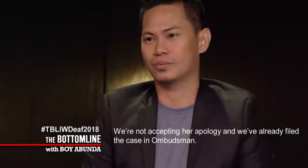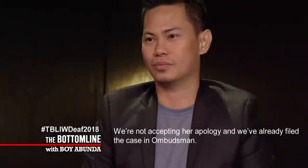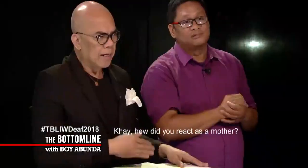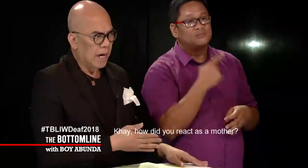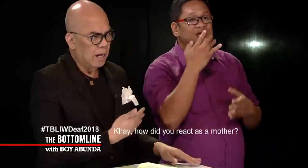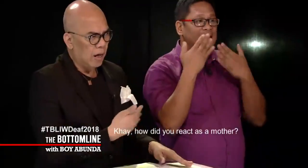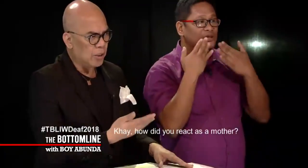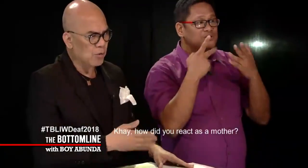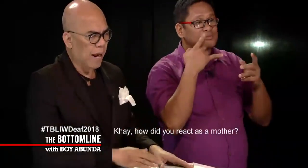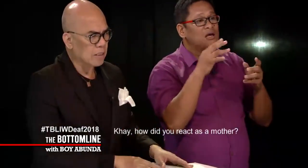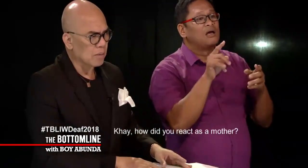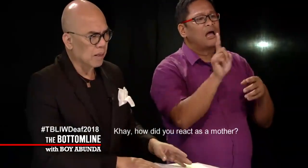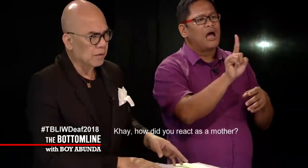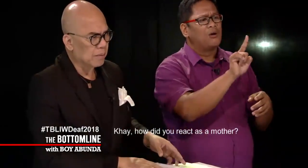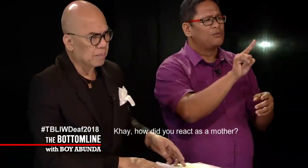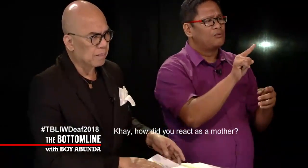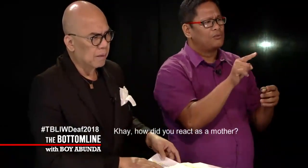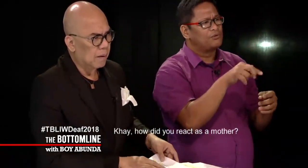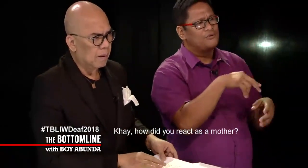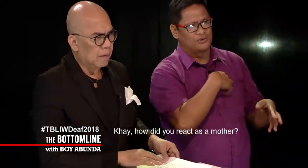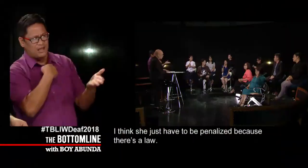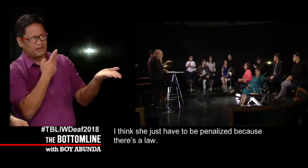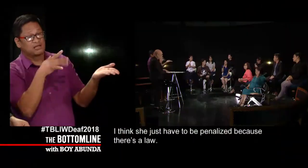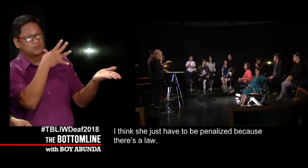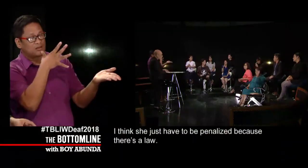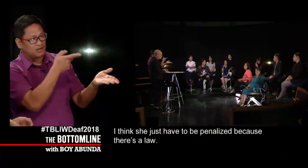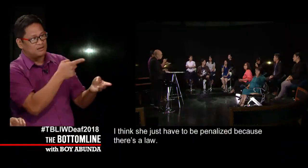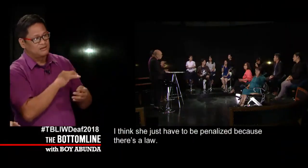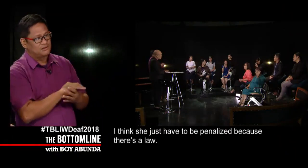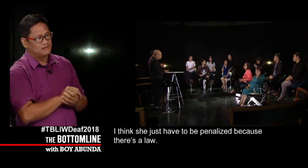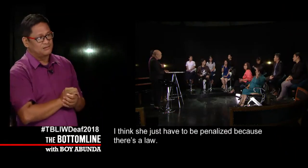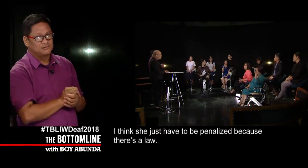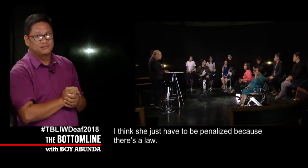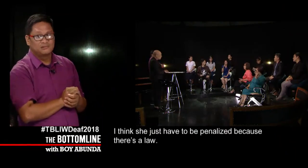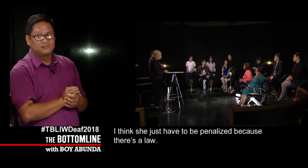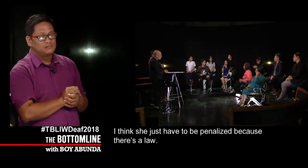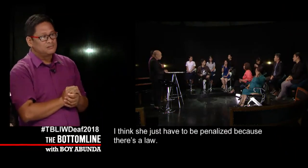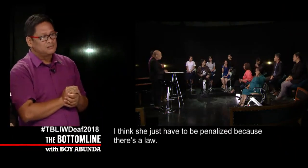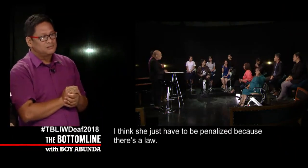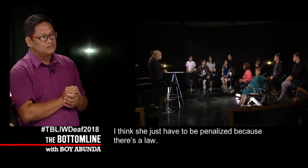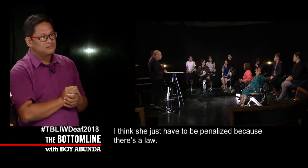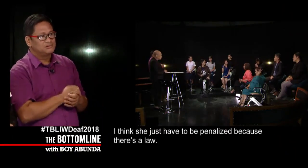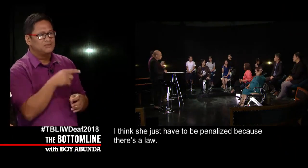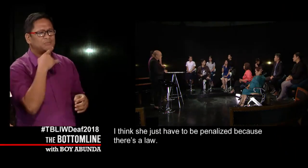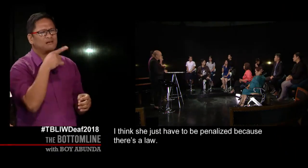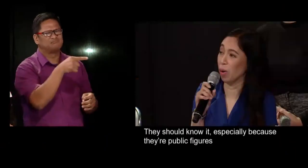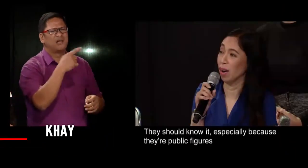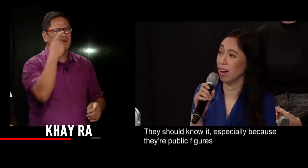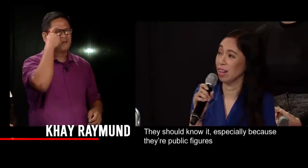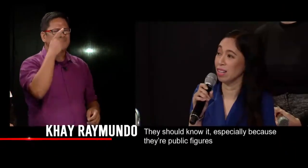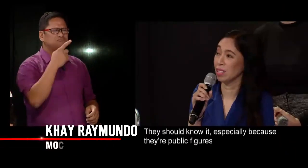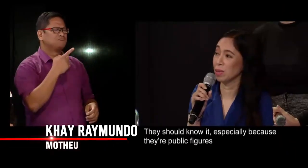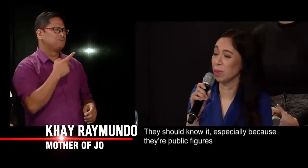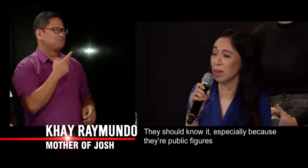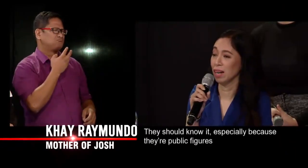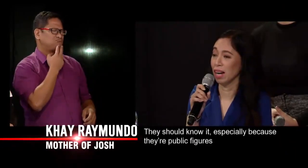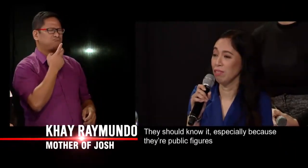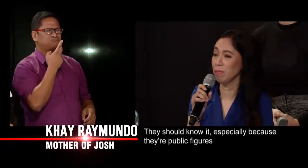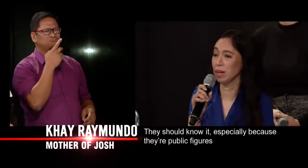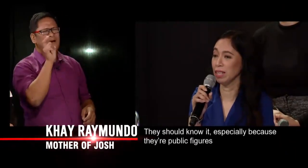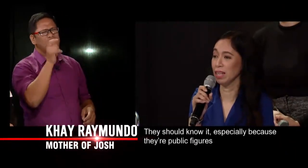ombudsman. Okay, how did you react as a mother? I think just penalize kasi there's a law.